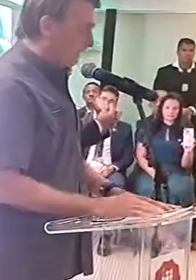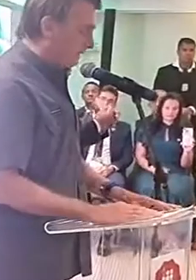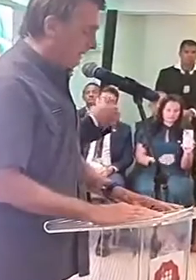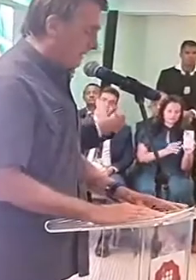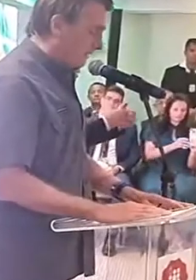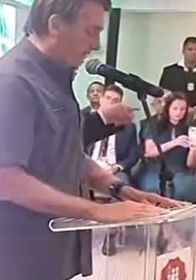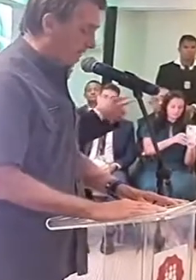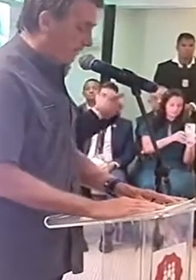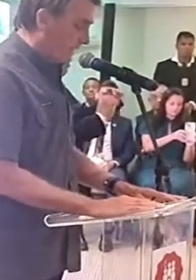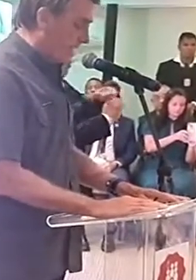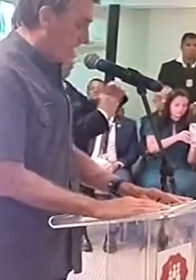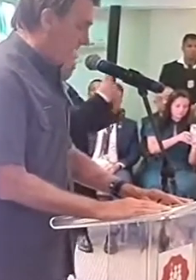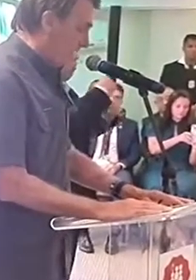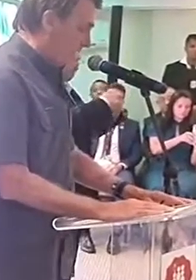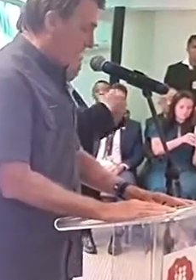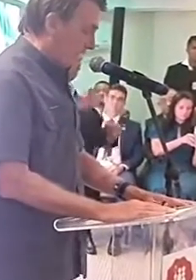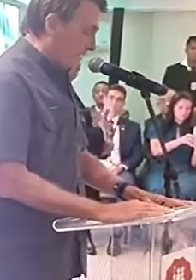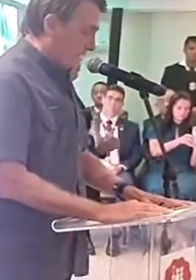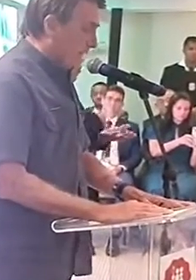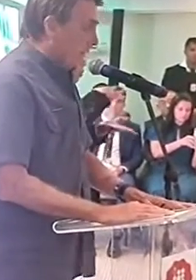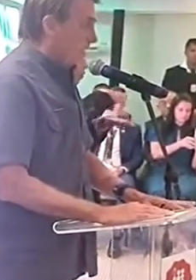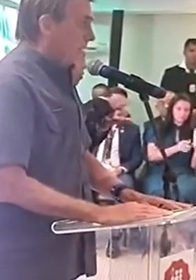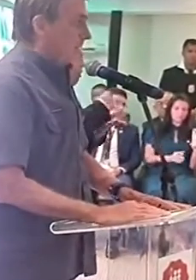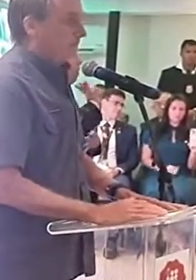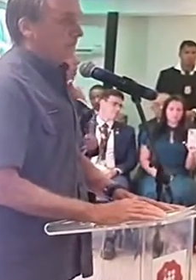e estatais.